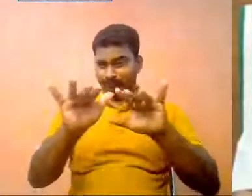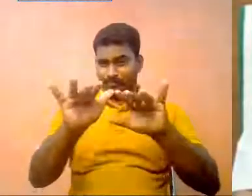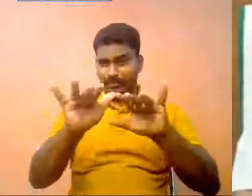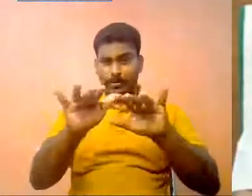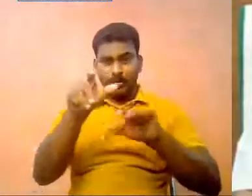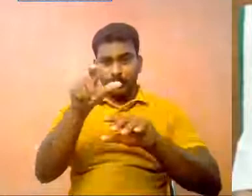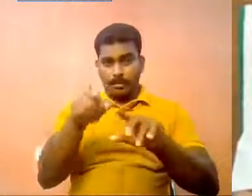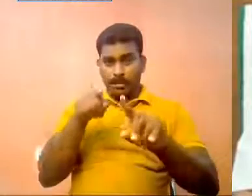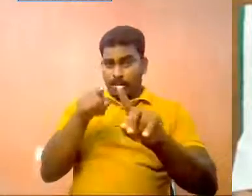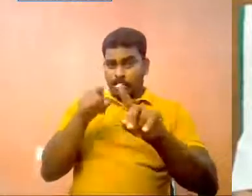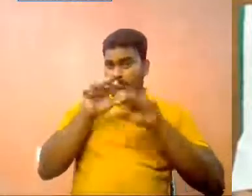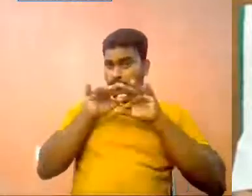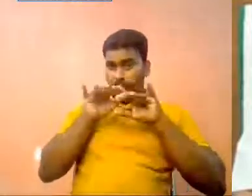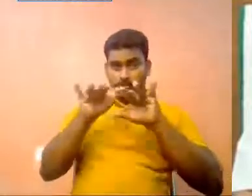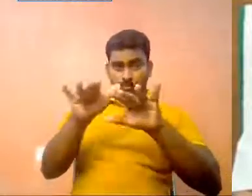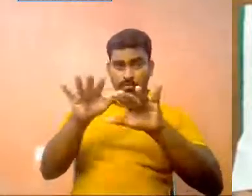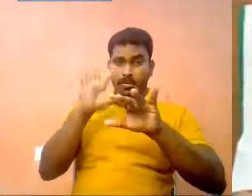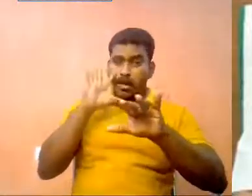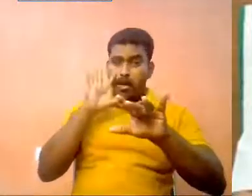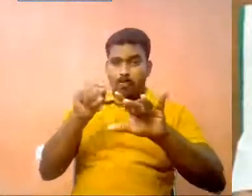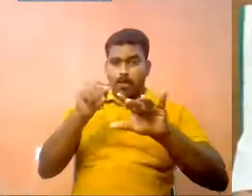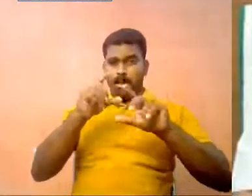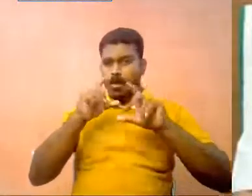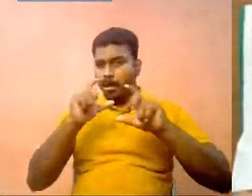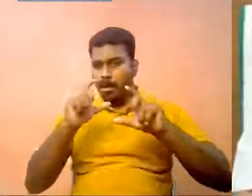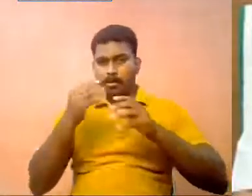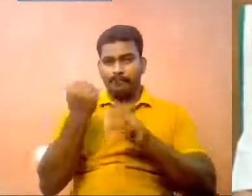നാം ഗൗരവമായി കണക്കിലെടുത്ത ഘട്ടത്തിൽ തന്നെ